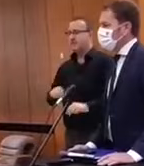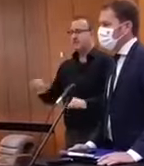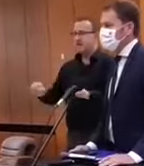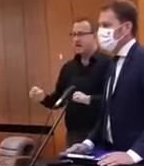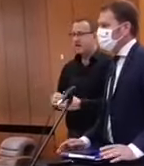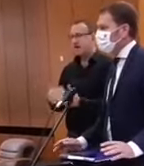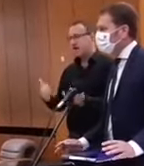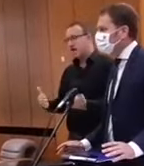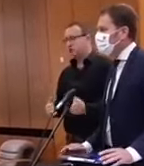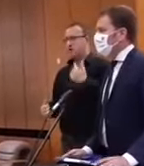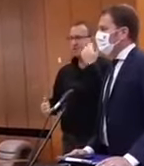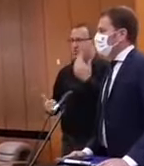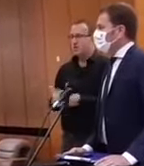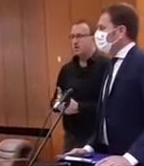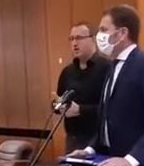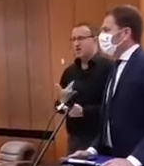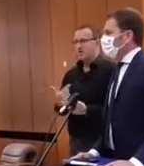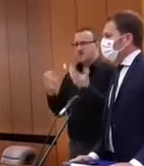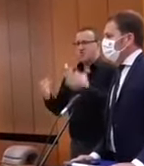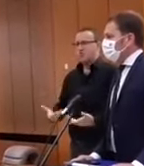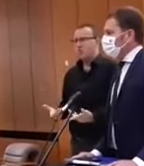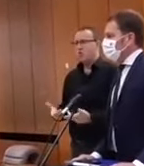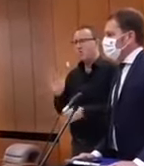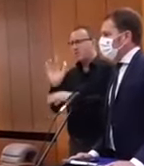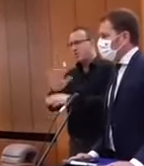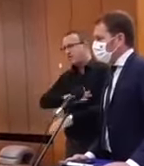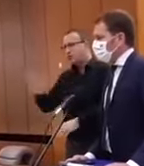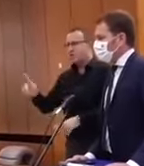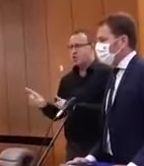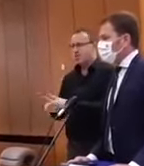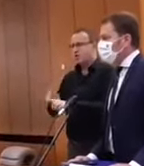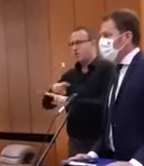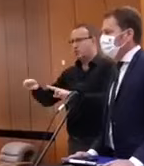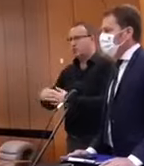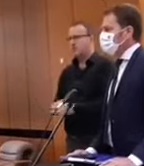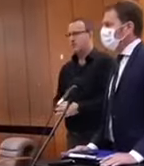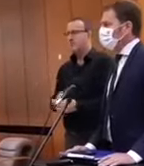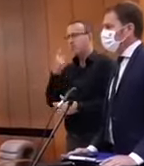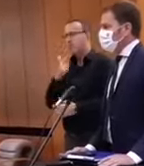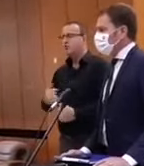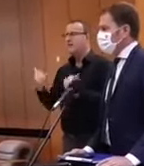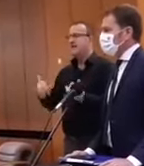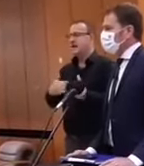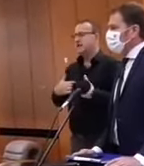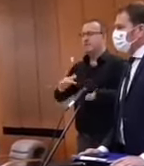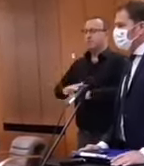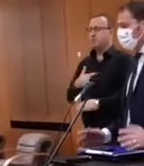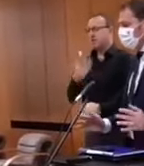či súčasný, alebo minulý. Jednoducho, voči všetkým musíme ísť rovnako. To bohužiaľ dnes tento pocit nemám,